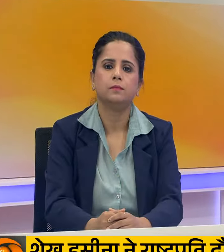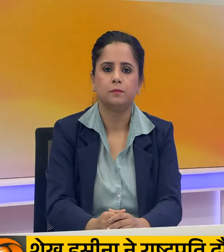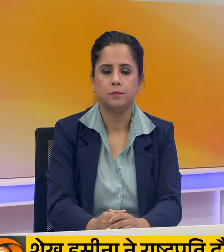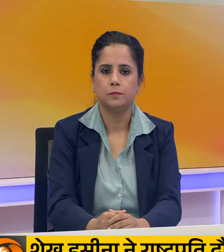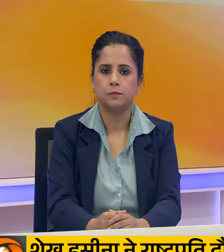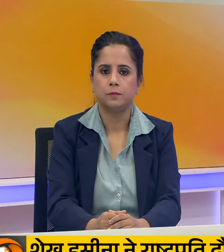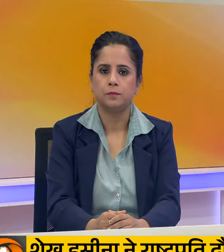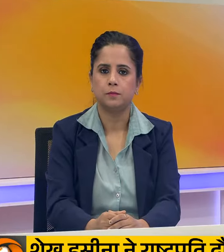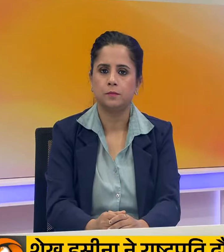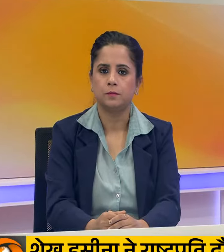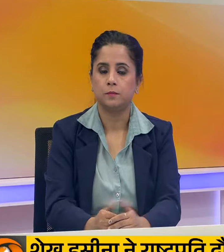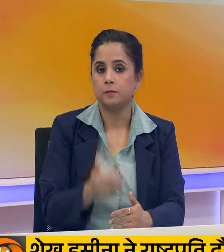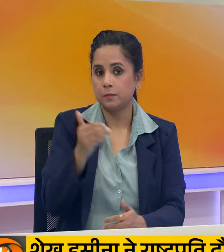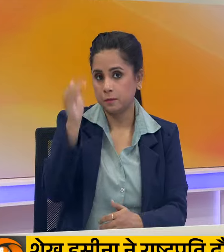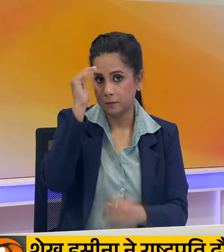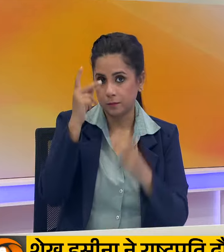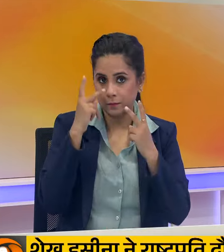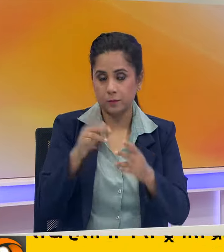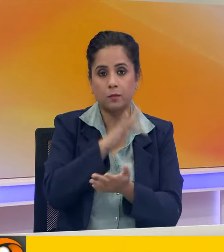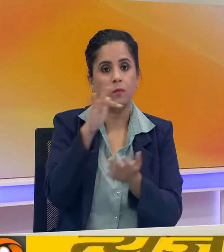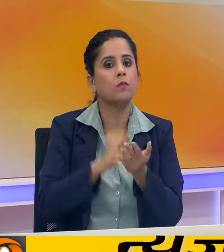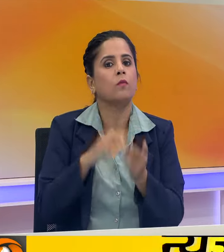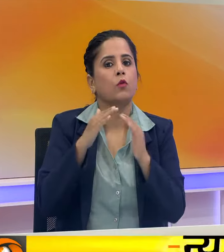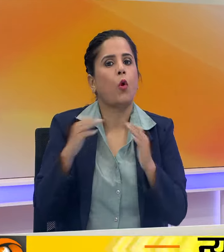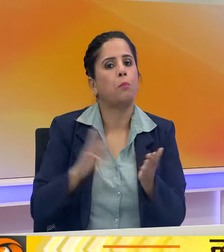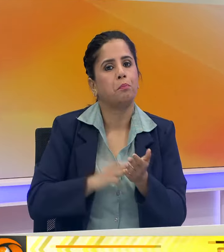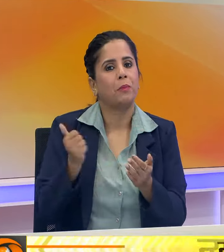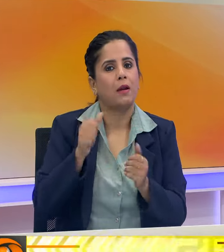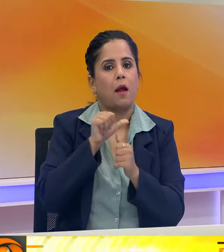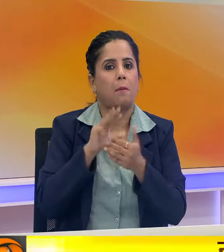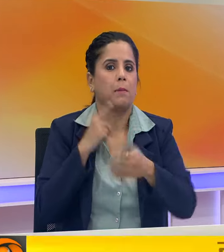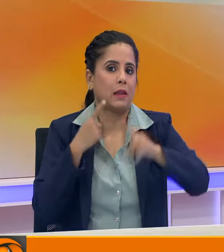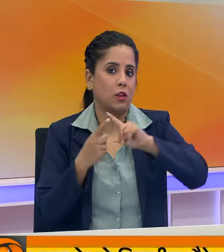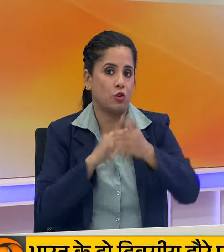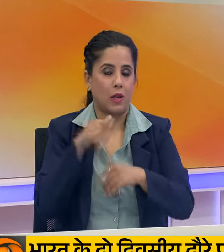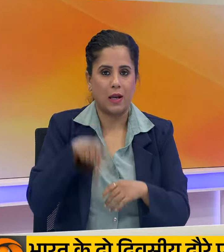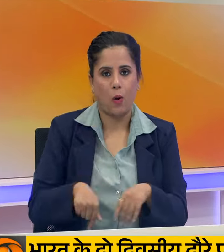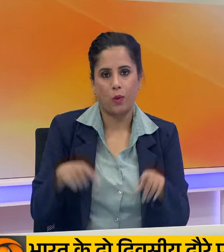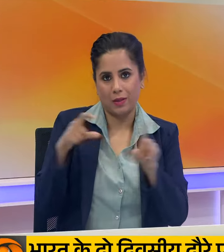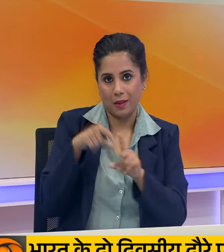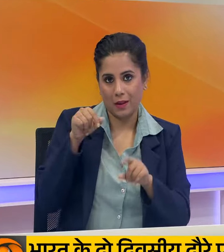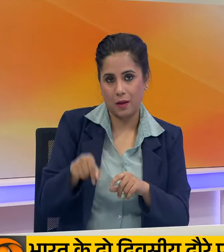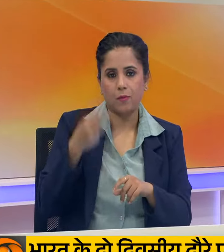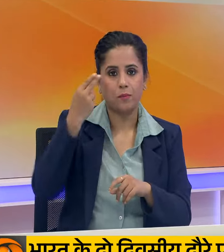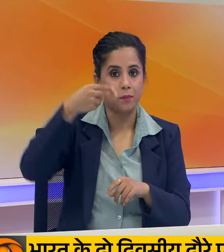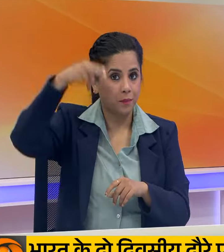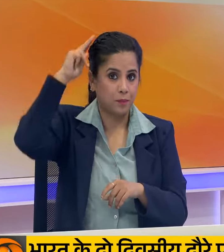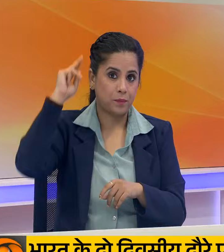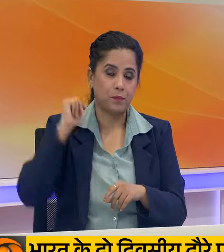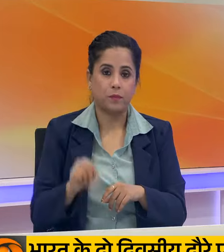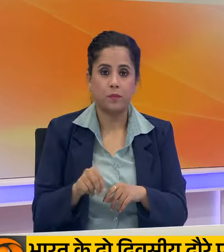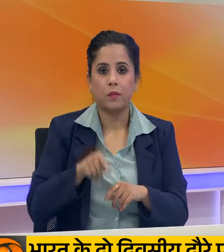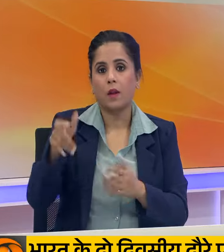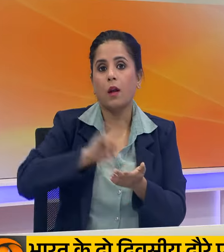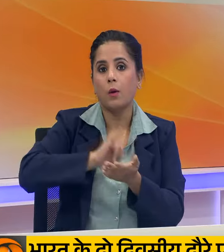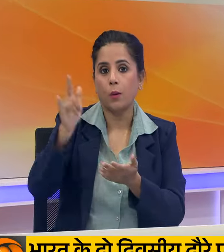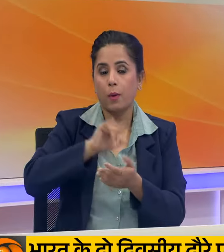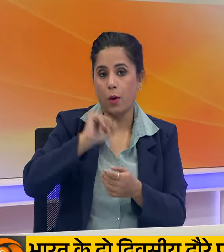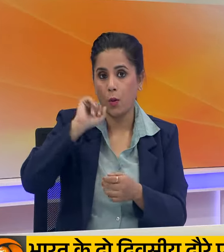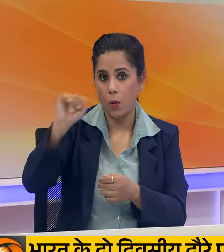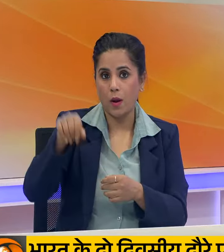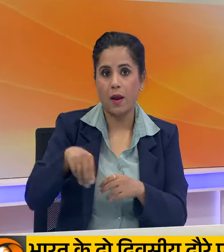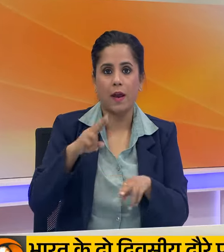करें अगली खबर केंद्रीय गृह मंत्री अमित शाह ने आज दिल्ली की इंदिरा गांधी इंटरनेशनल एयरपोर्ट